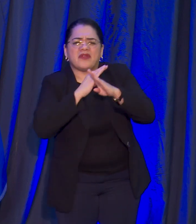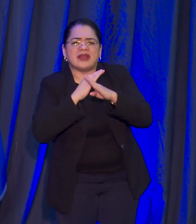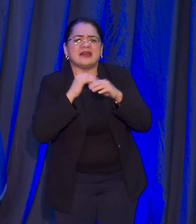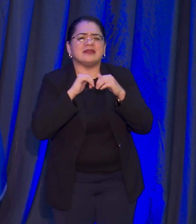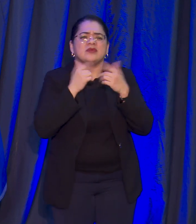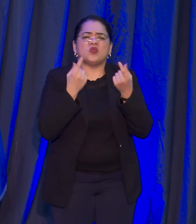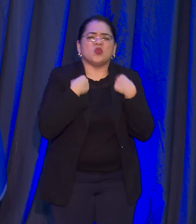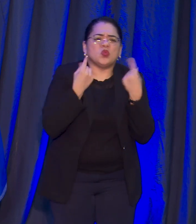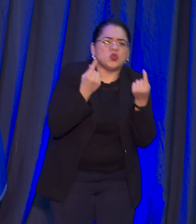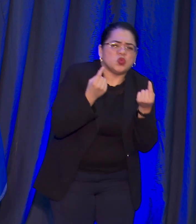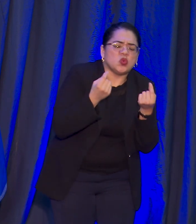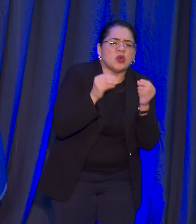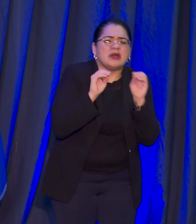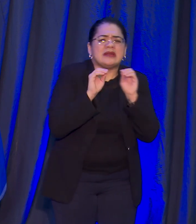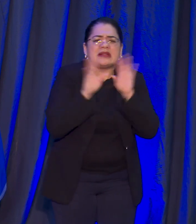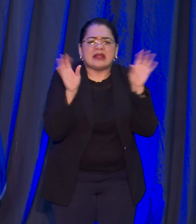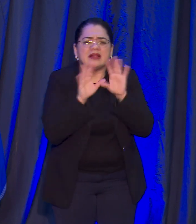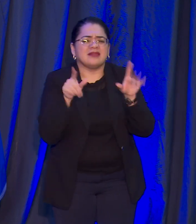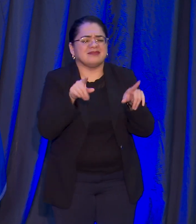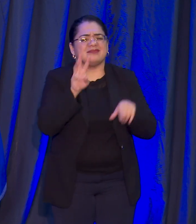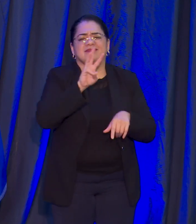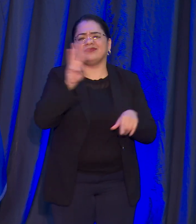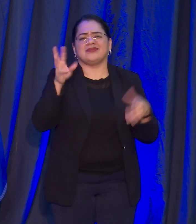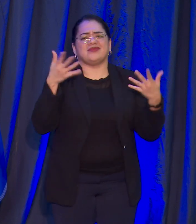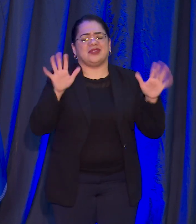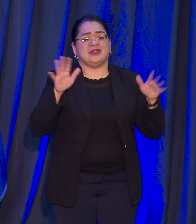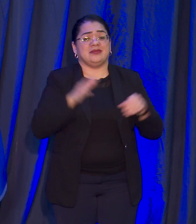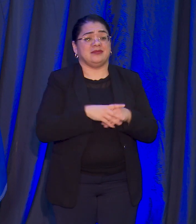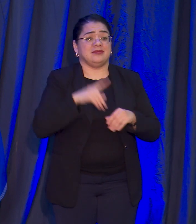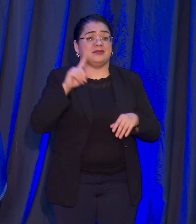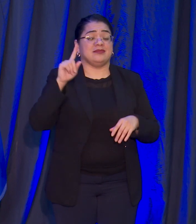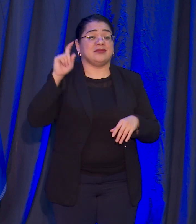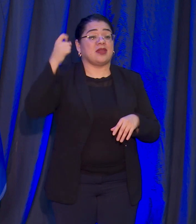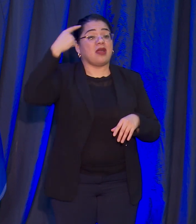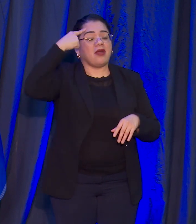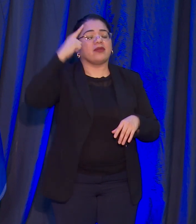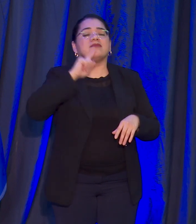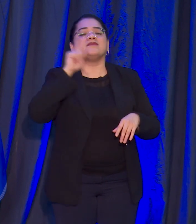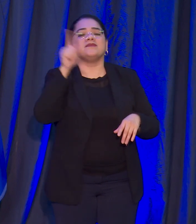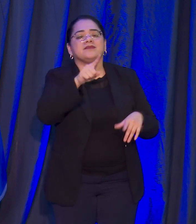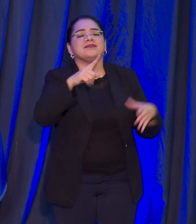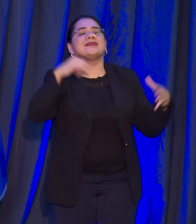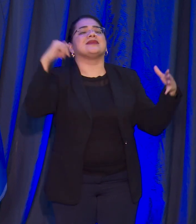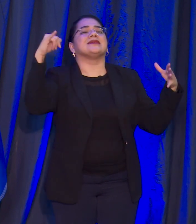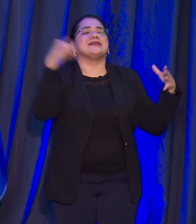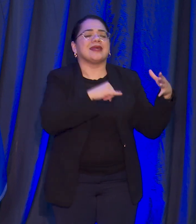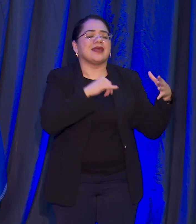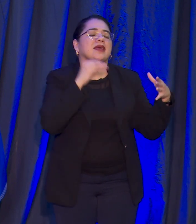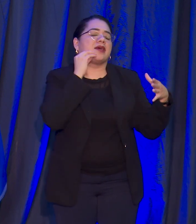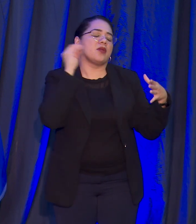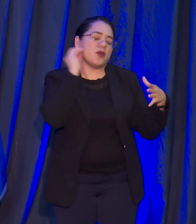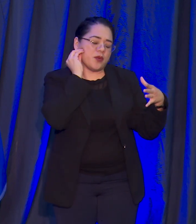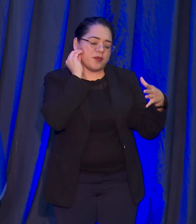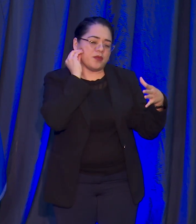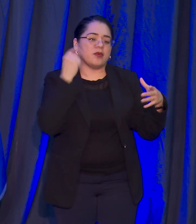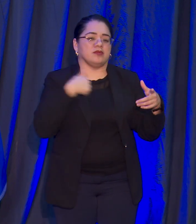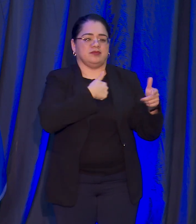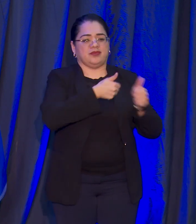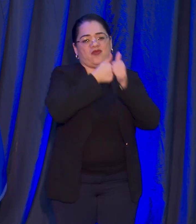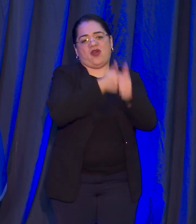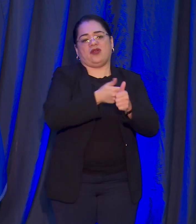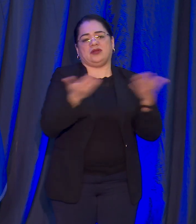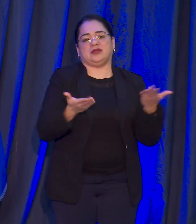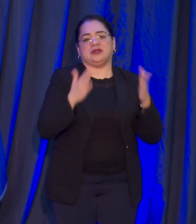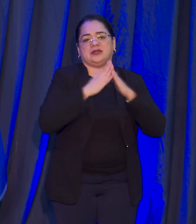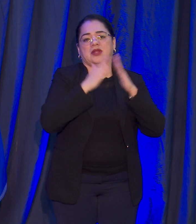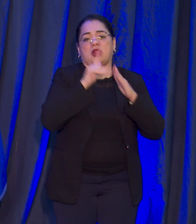más acerca de la orden quédense en su casa, más protegidos en su casa. Repito otra vez,